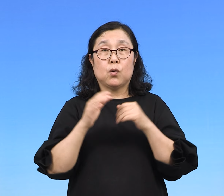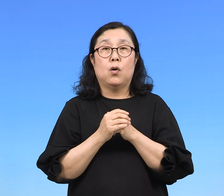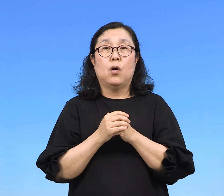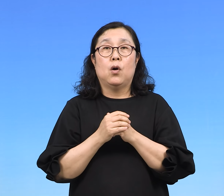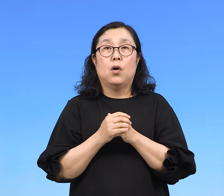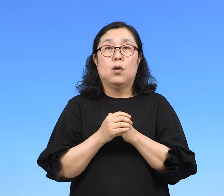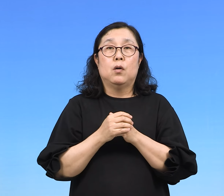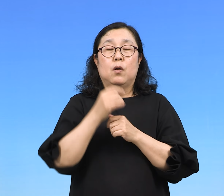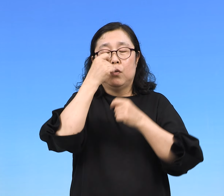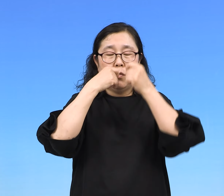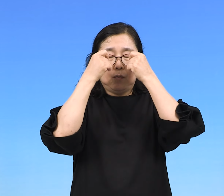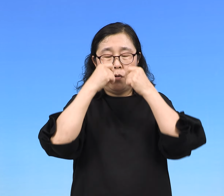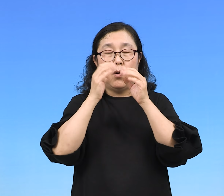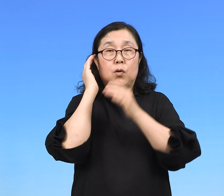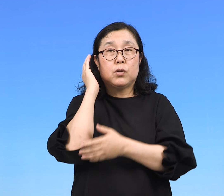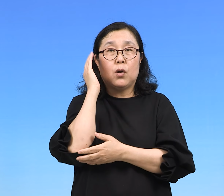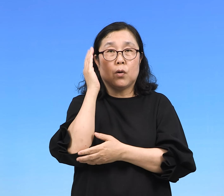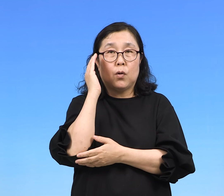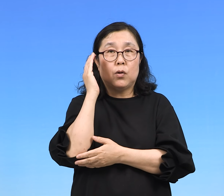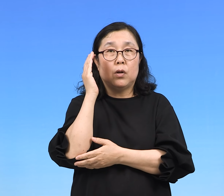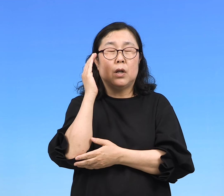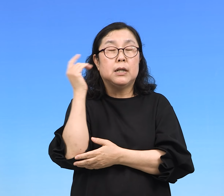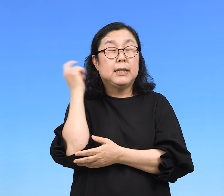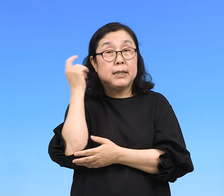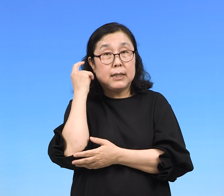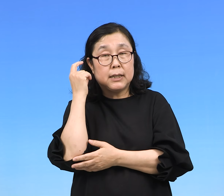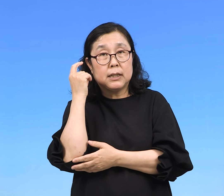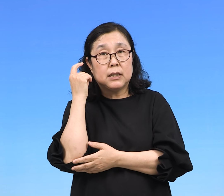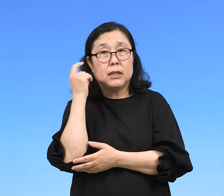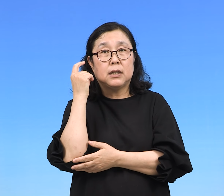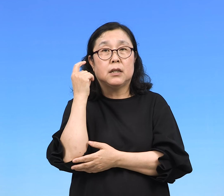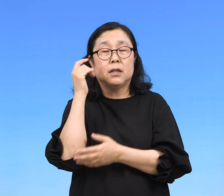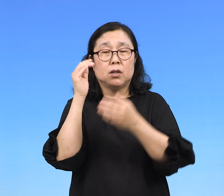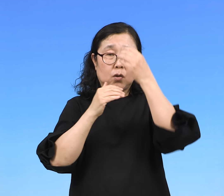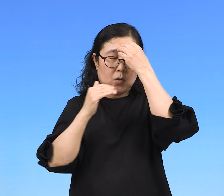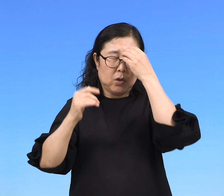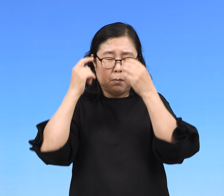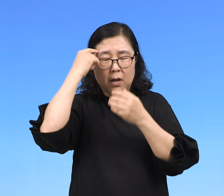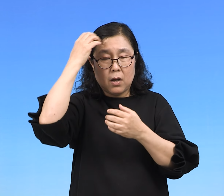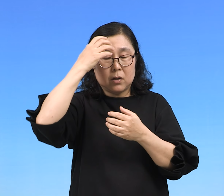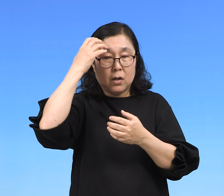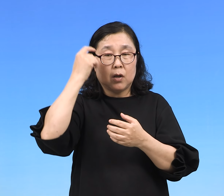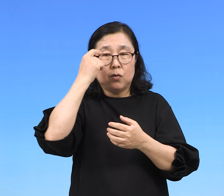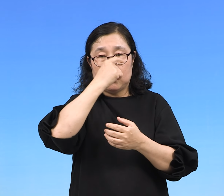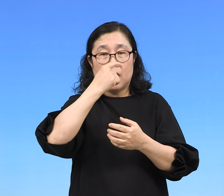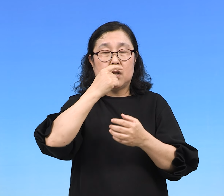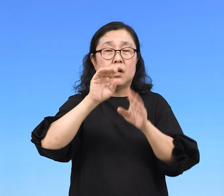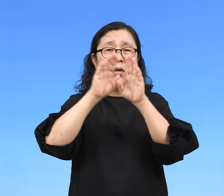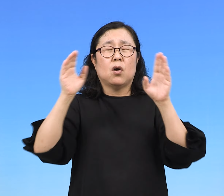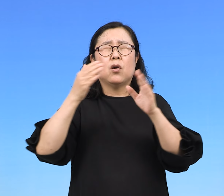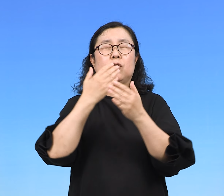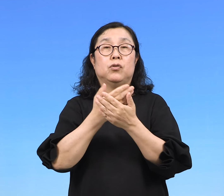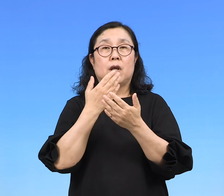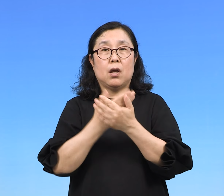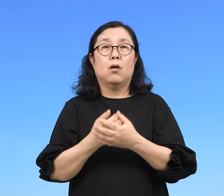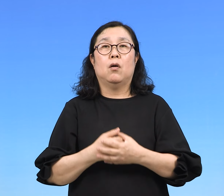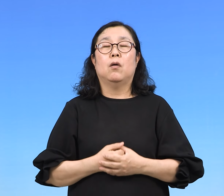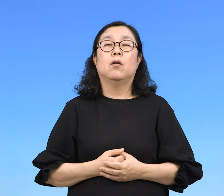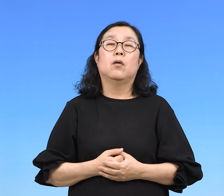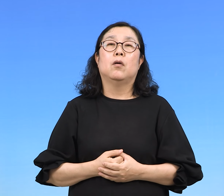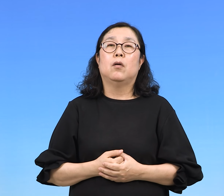그 눈물로 그 설교를 들으시는 그 성도님도 영안을 열어주시기를 원합니다. 영안을 열고 아버지,